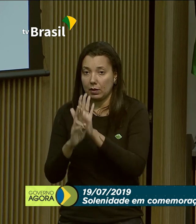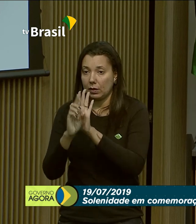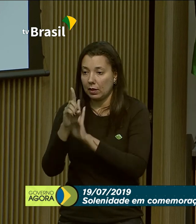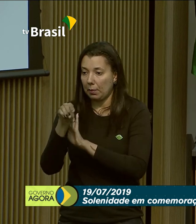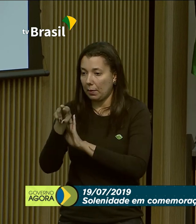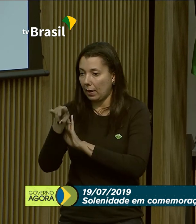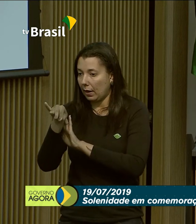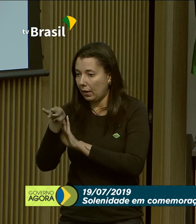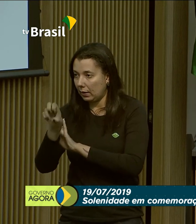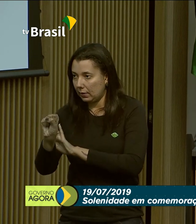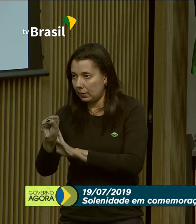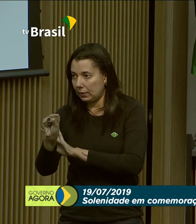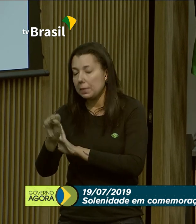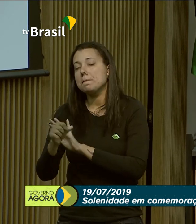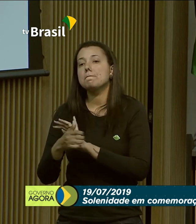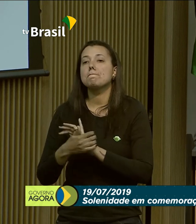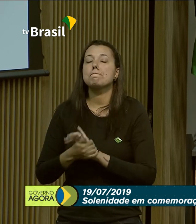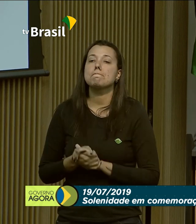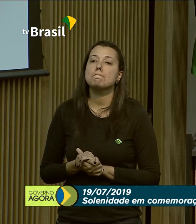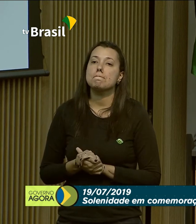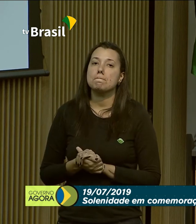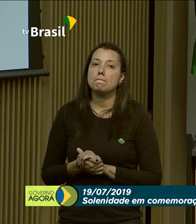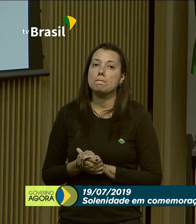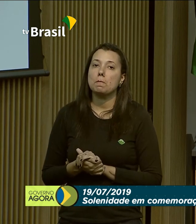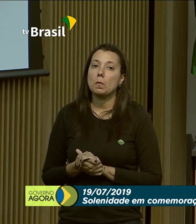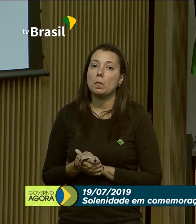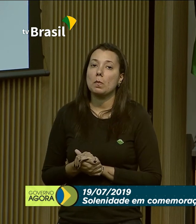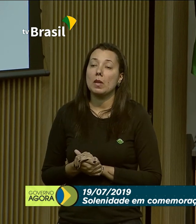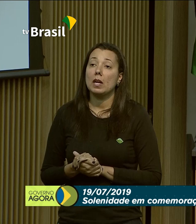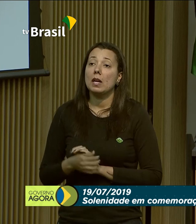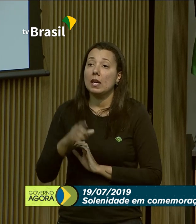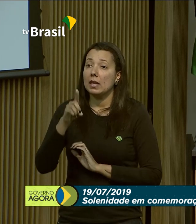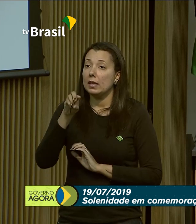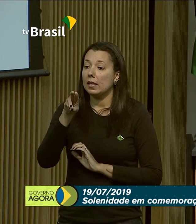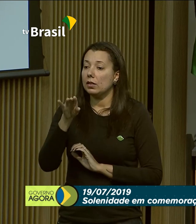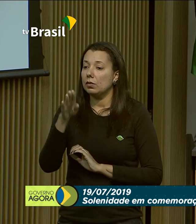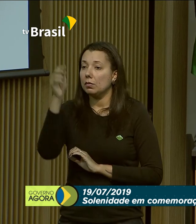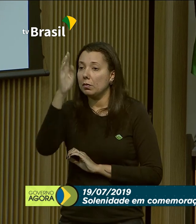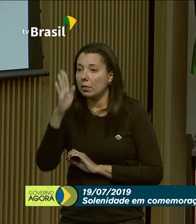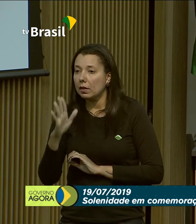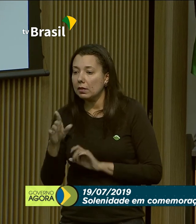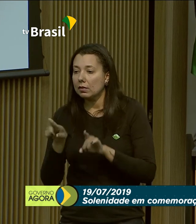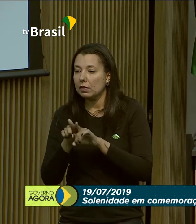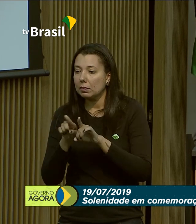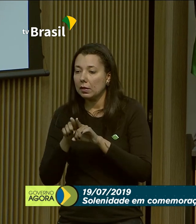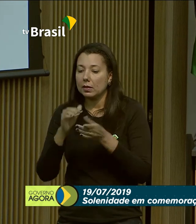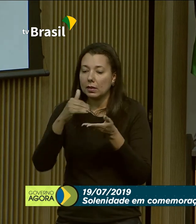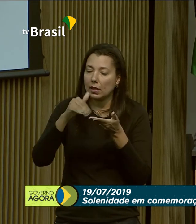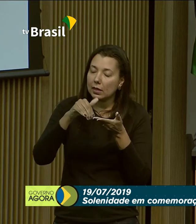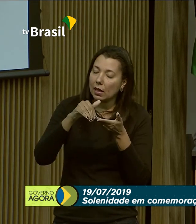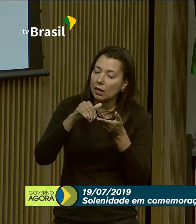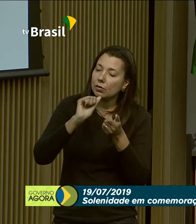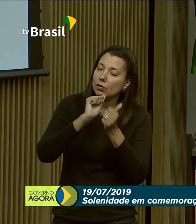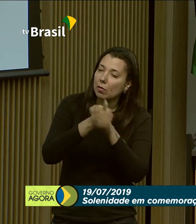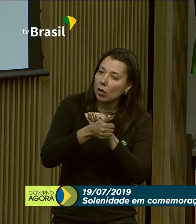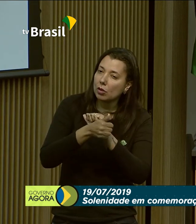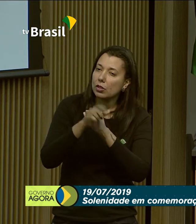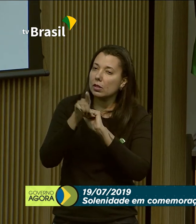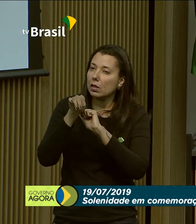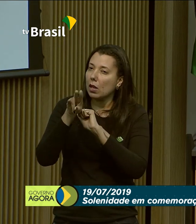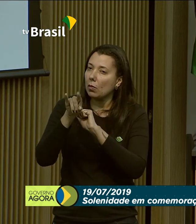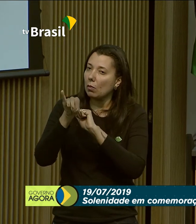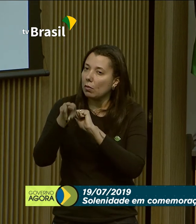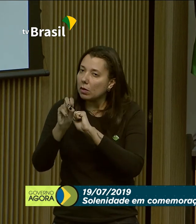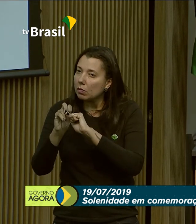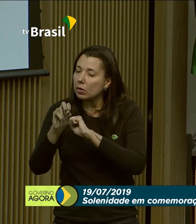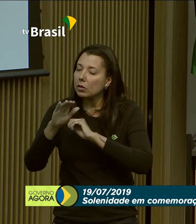ministra Damares, Décio Brasil, secretário de Esporte, Lelo Coimbra, secretário